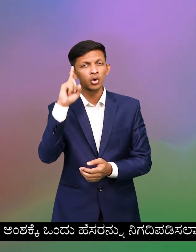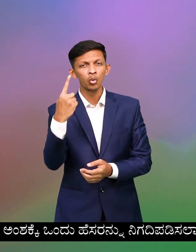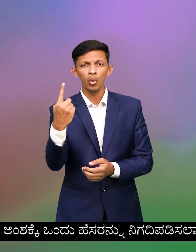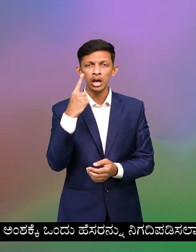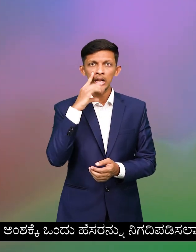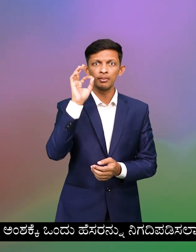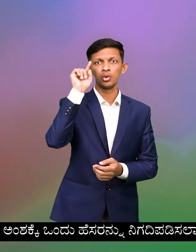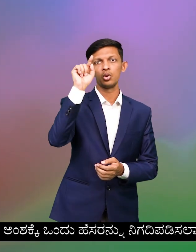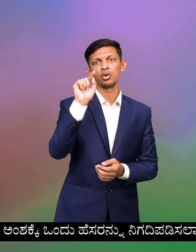ನಿಗದಿಪಡಿಸಲಾಗಿದೆ.